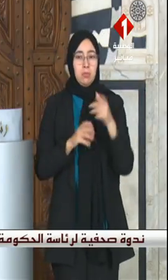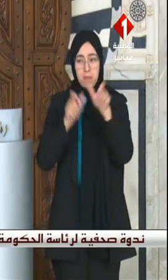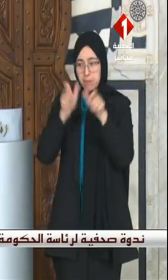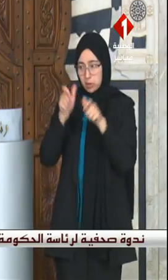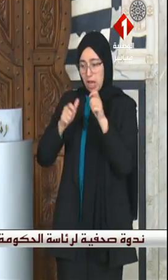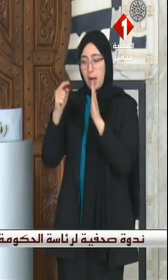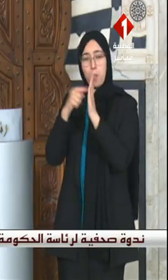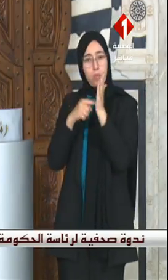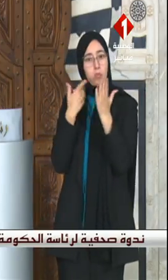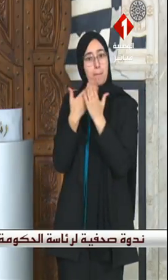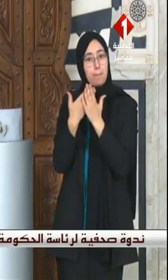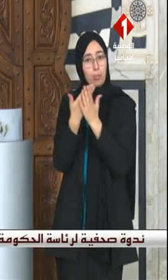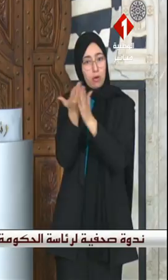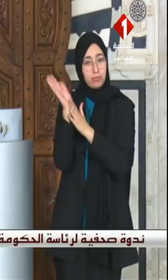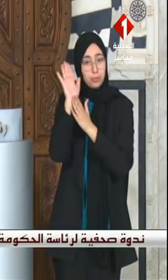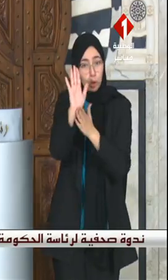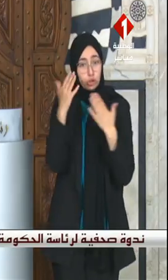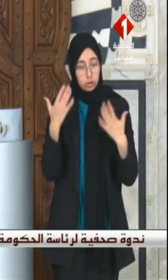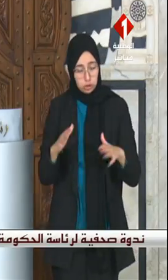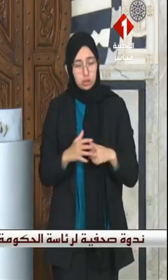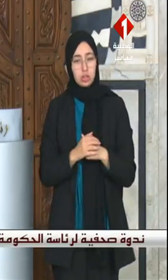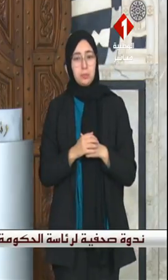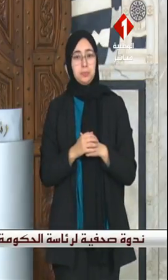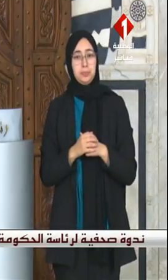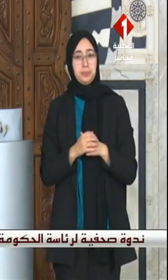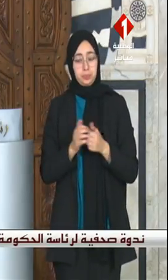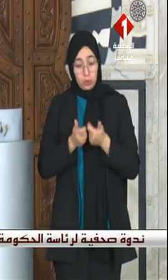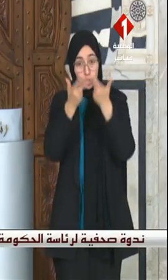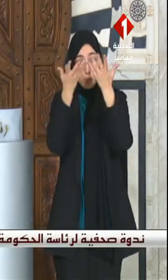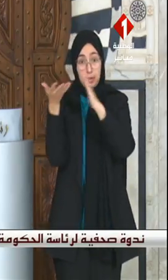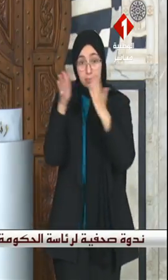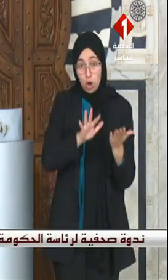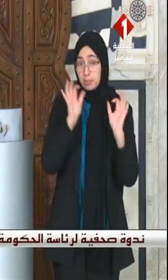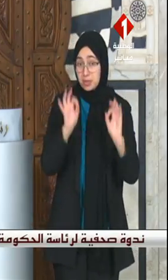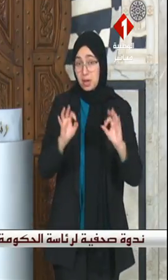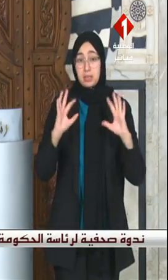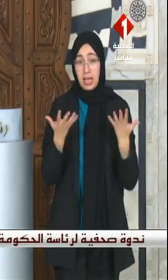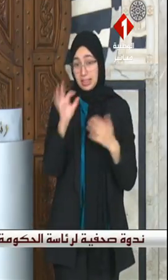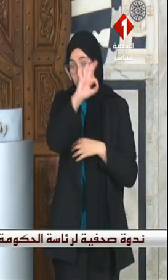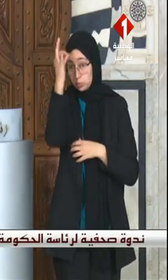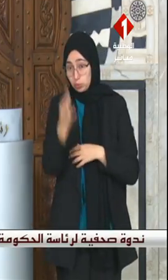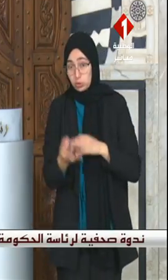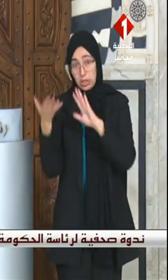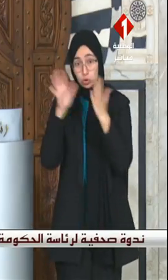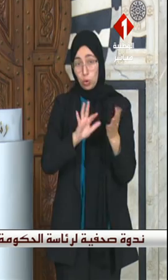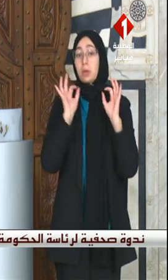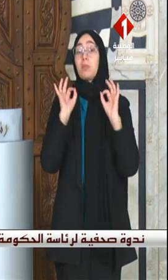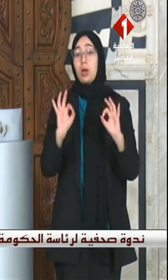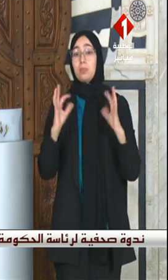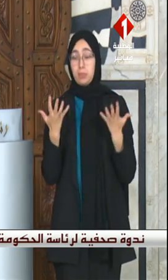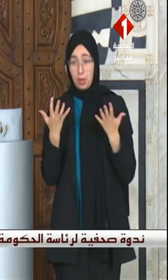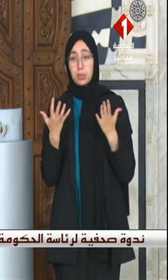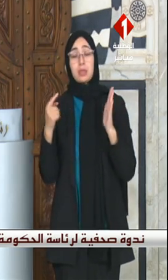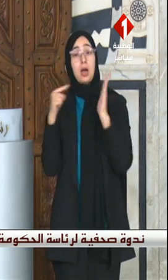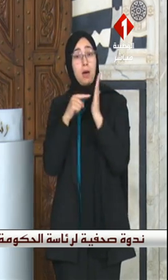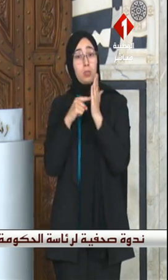عدة مؤشرات، من بين المؤشرات هذه هي عدد الوفيات. نسبة الوفيات هي مهمة برشا، واللي هي